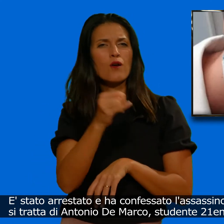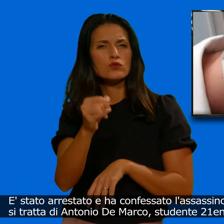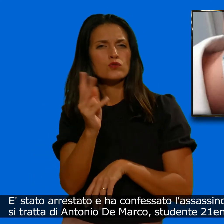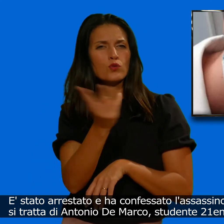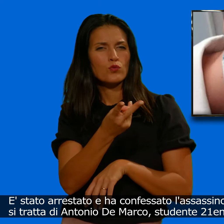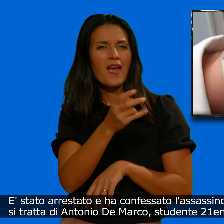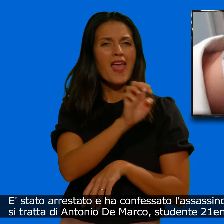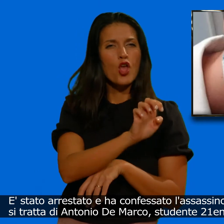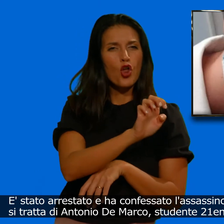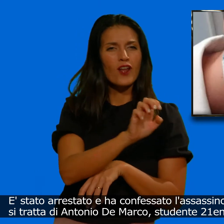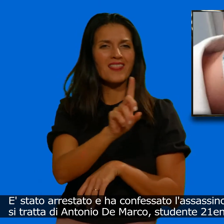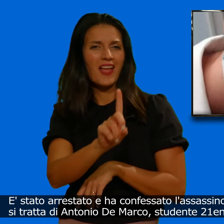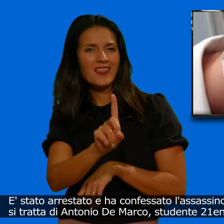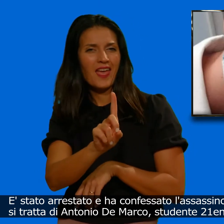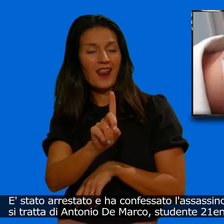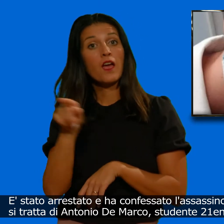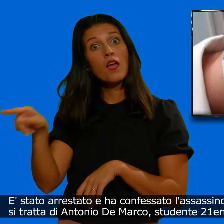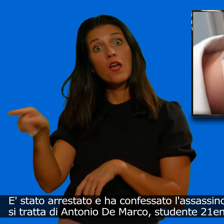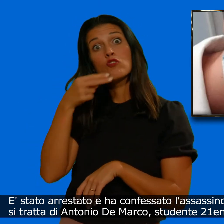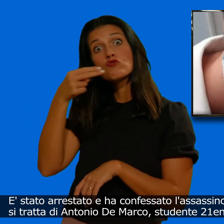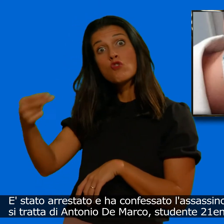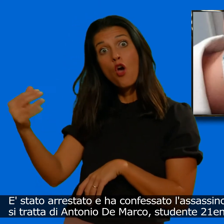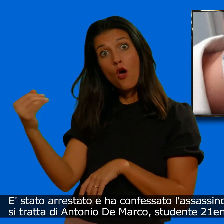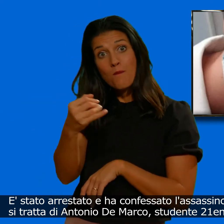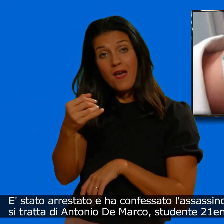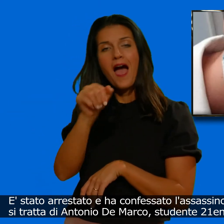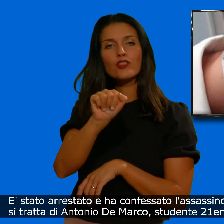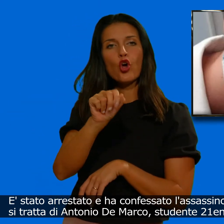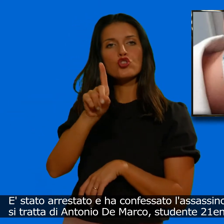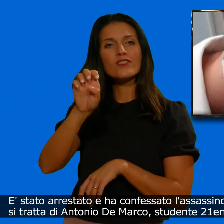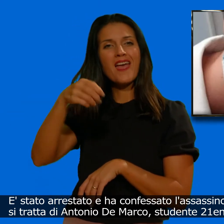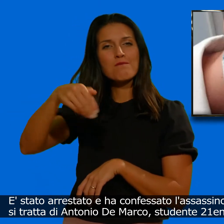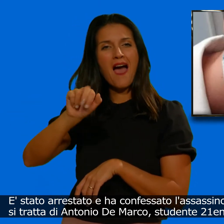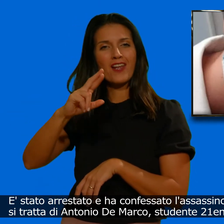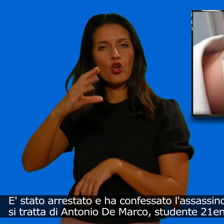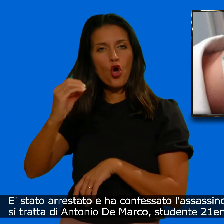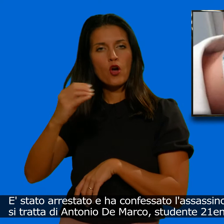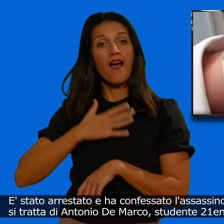si tratta di antonio de marco studente 21enne di infermieristica